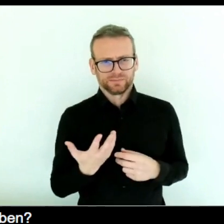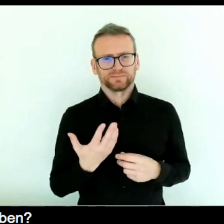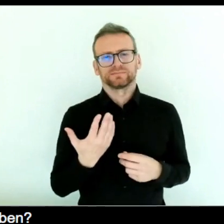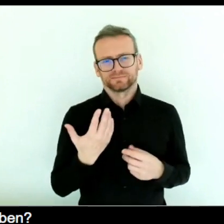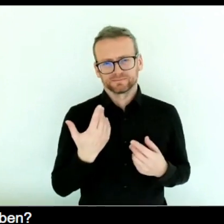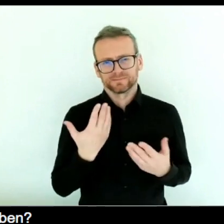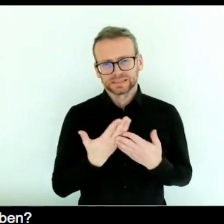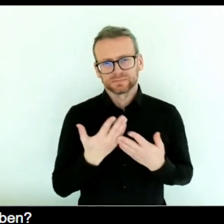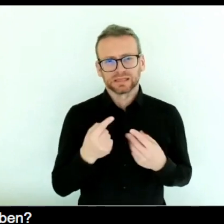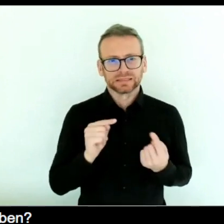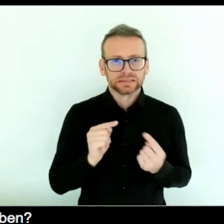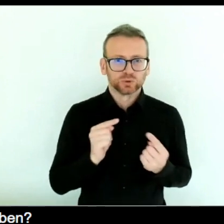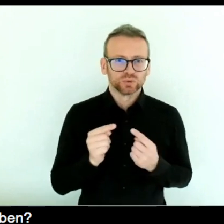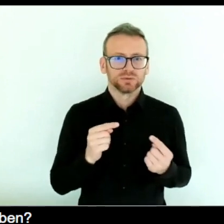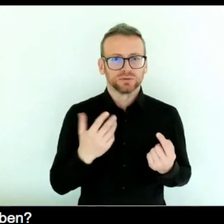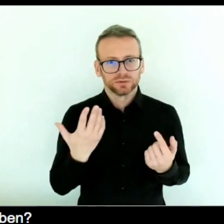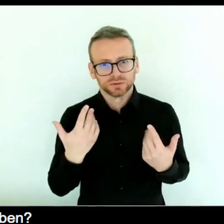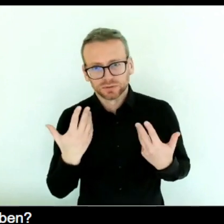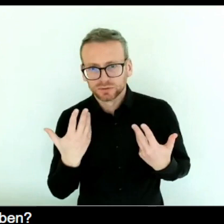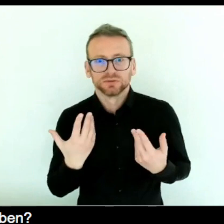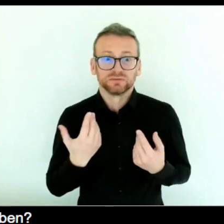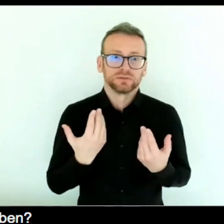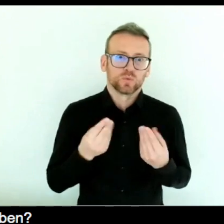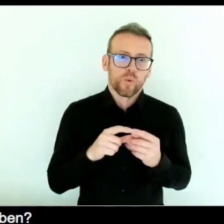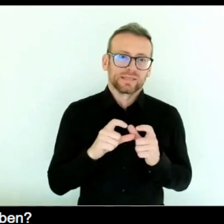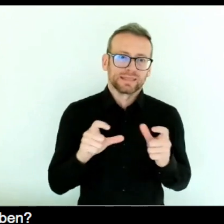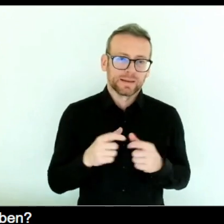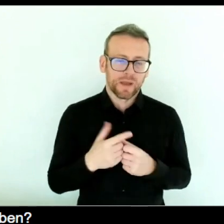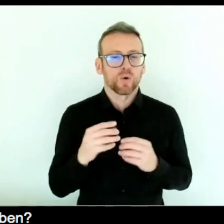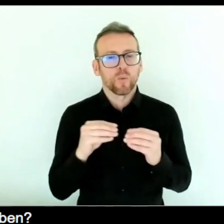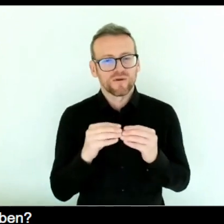Weitere Fragen sehe ich nicht. Damit schließe ich die Pressekonferenz. Vielen Dank.